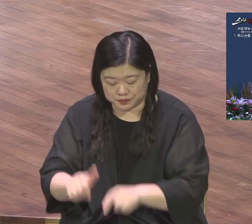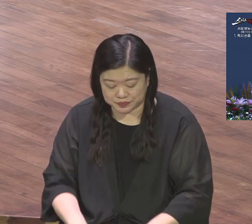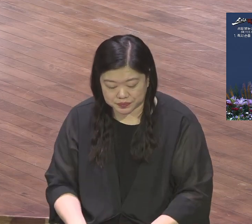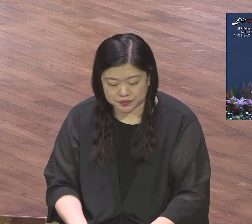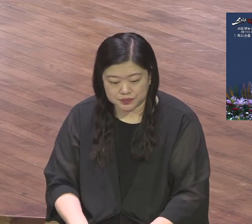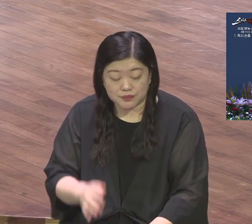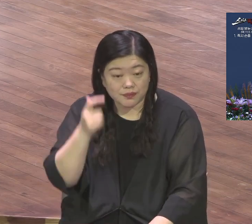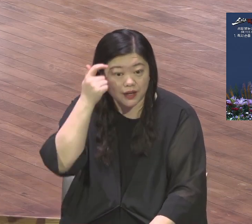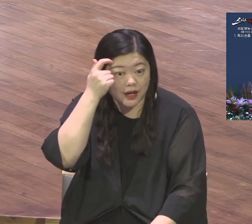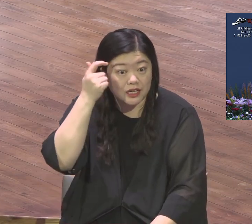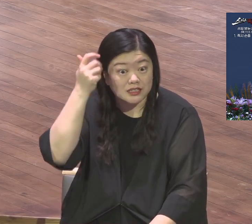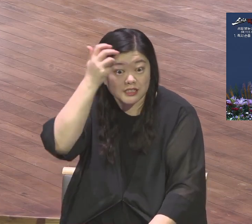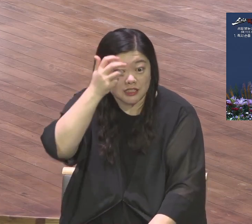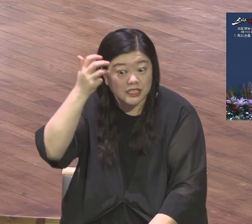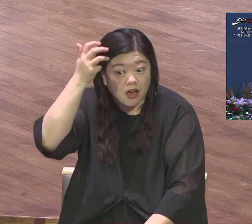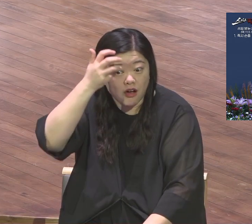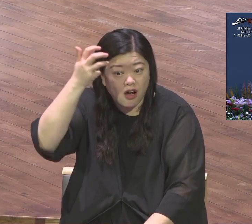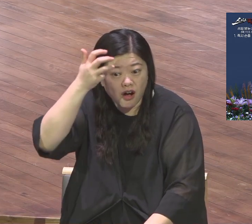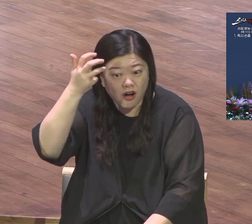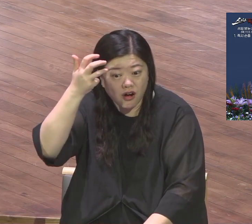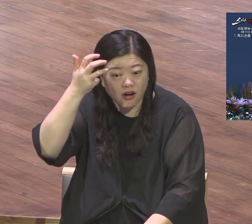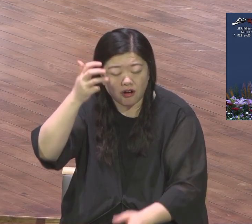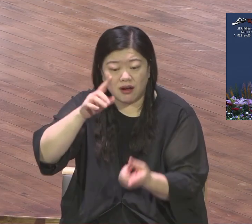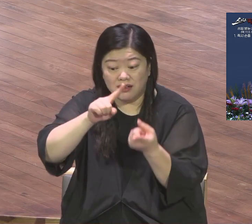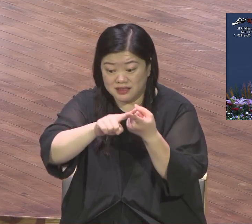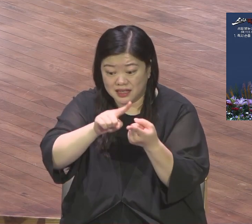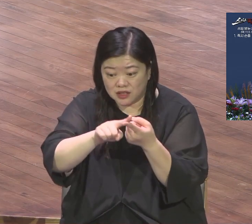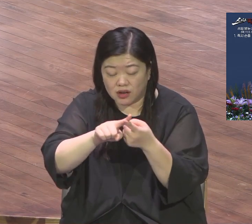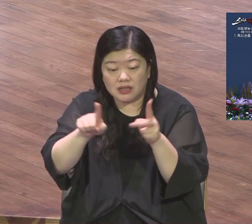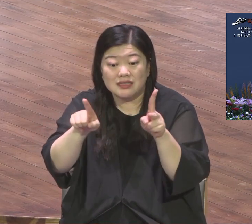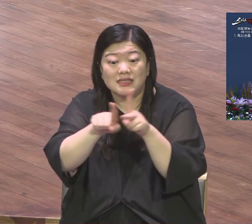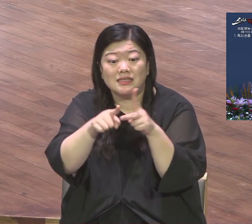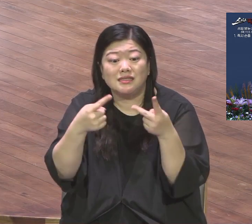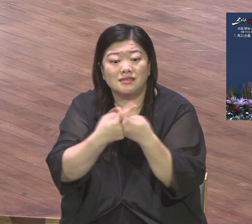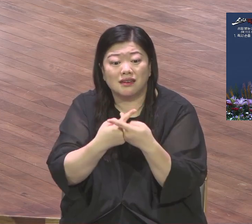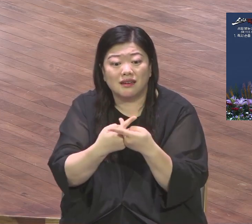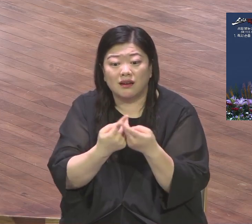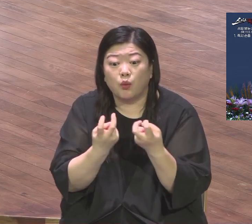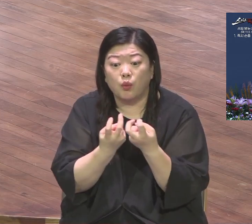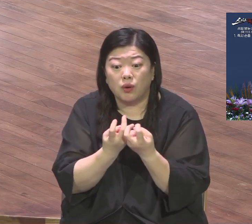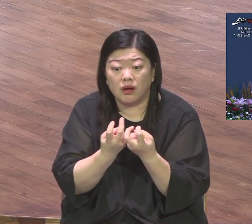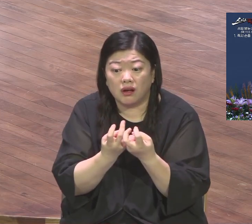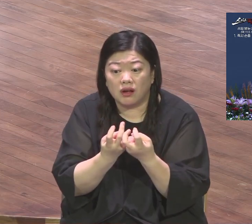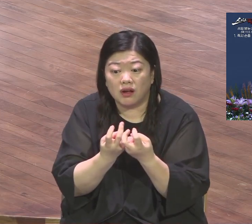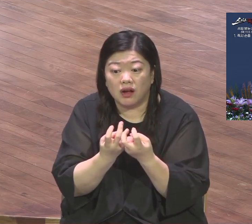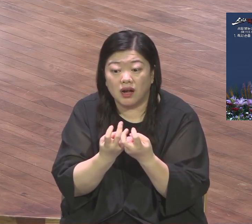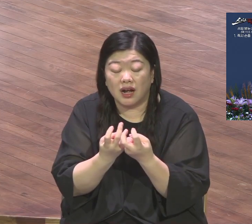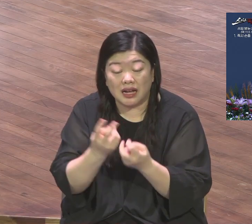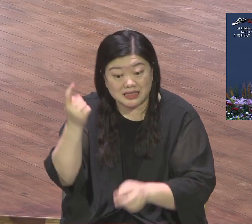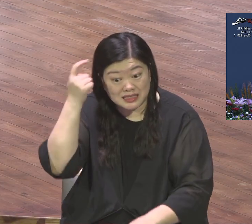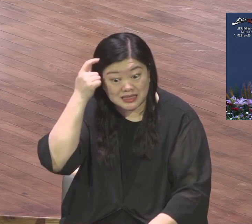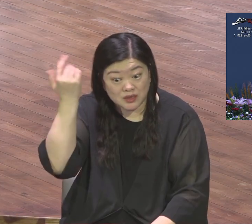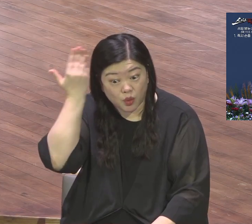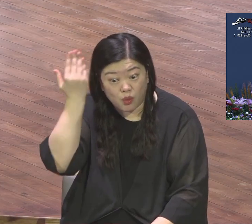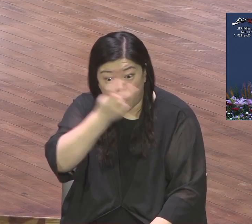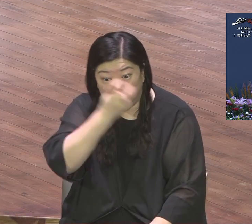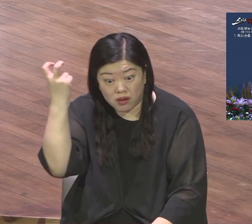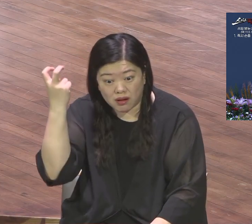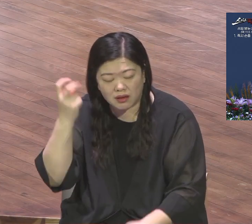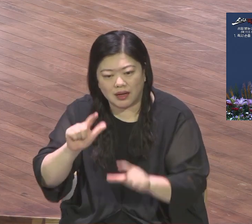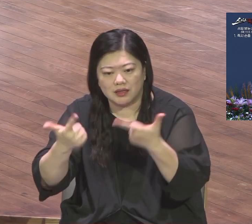이해하는 황금률은 지능이 아니라 순종이다 그랬어요. 하나님